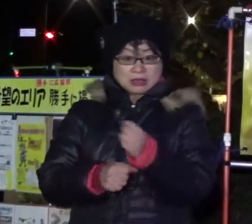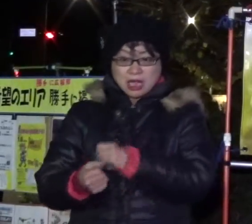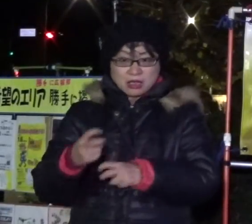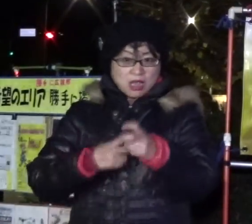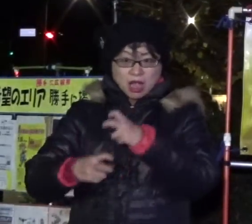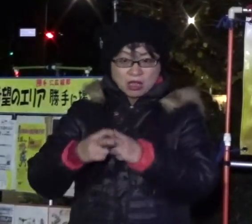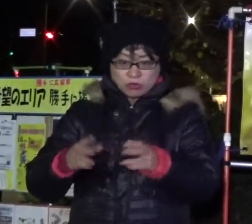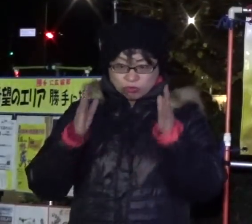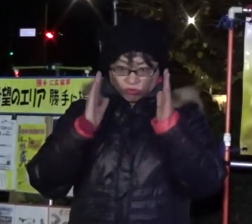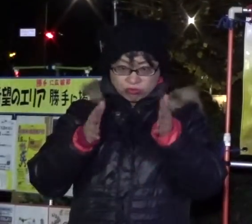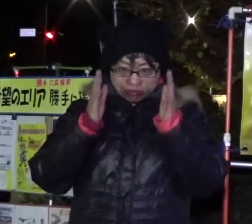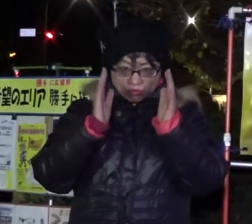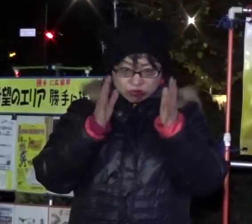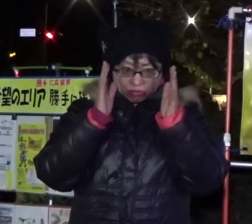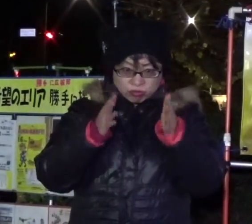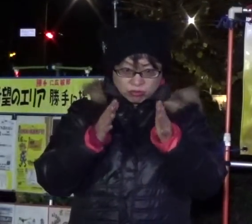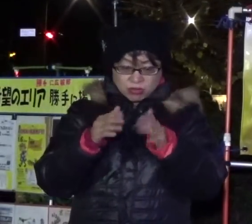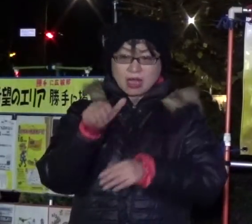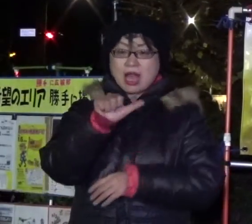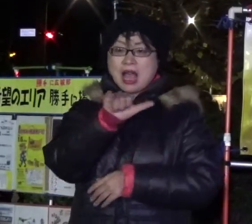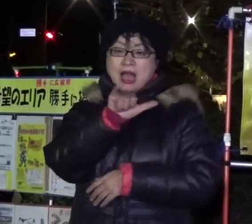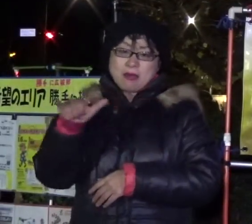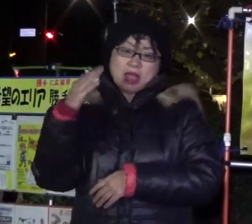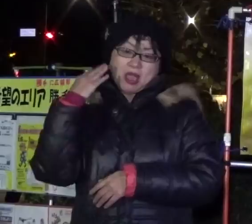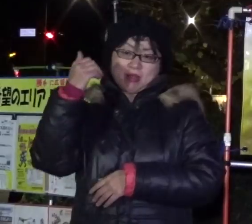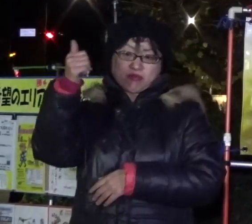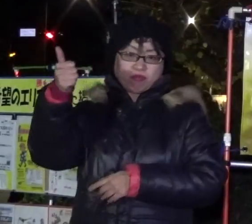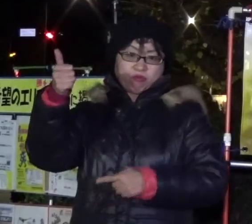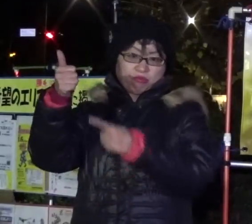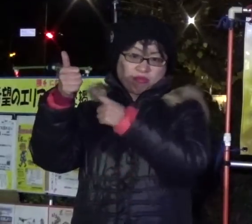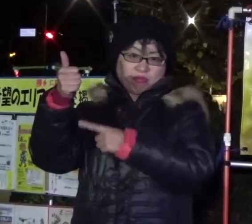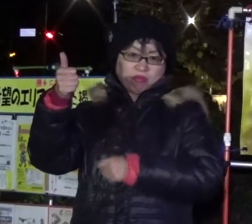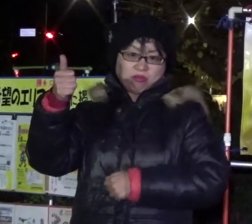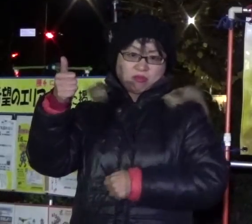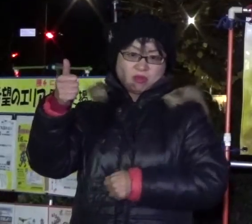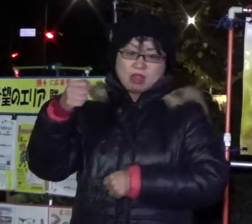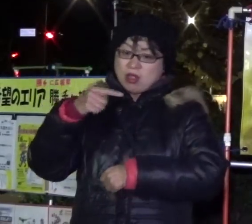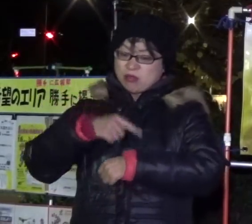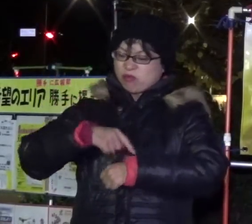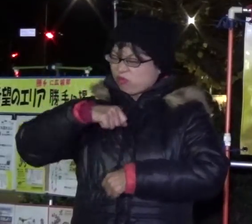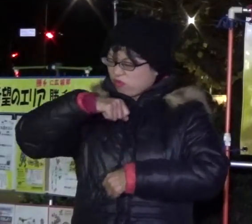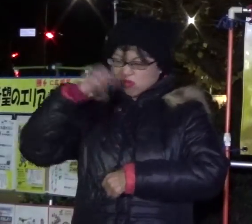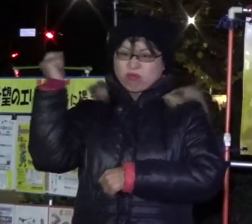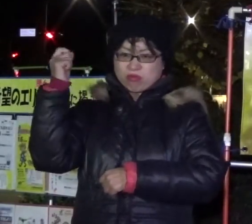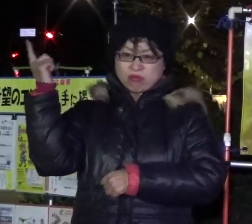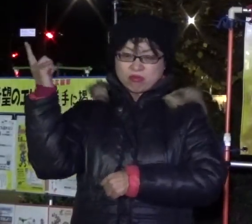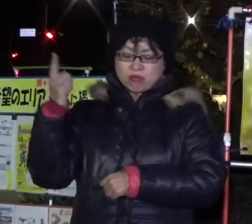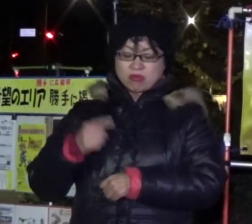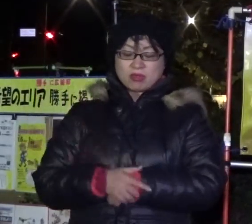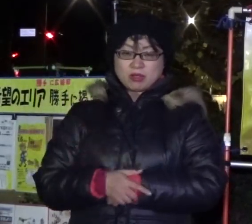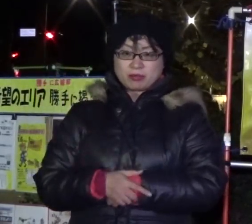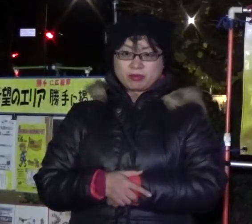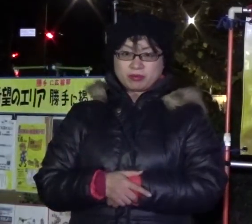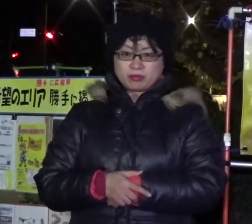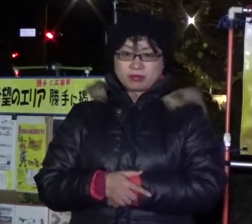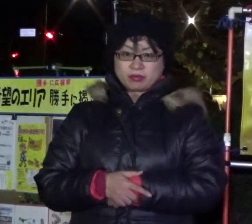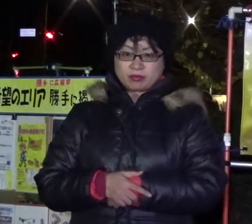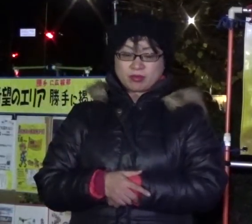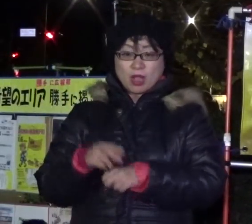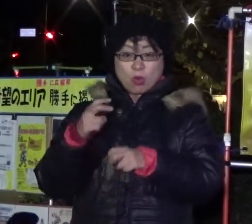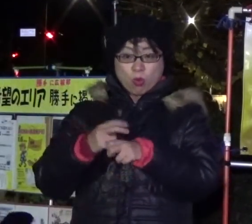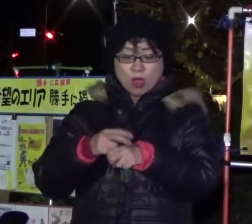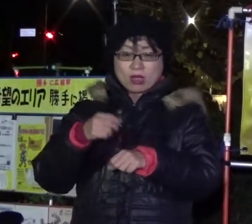で、輸出に突き進んでいる安倍政権、私はもう絶対に許せないんですよ。原廃法の審議の中